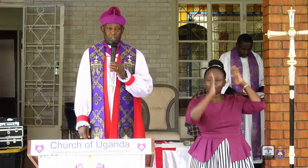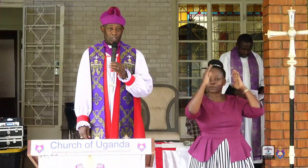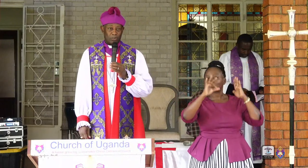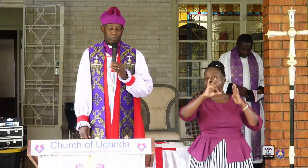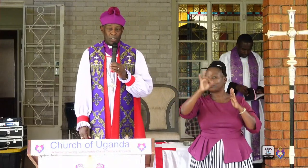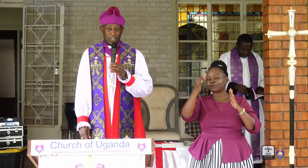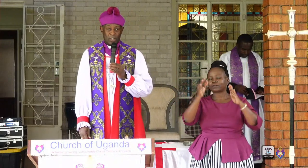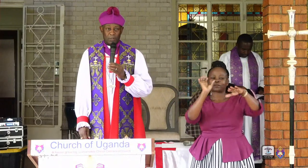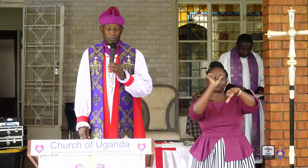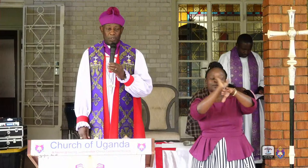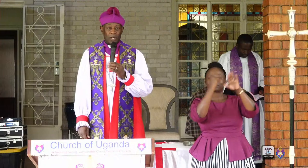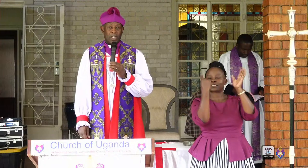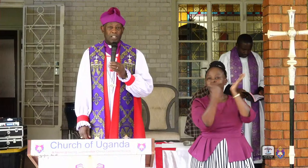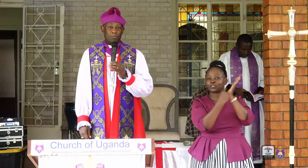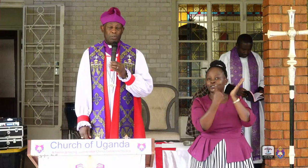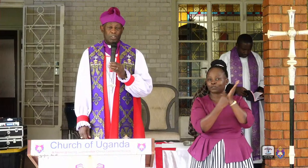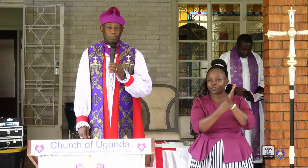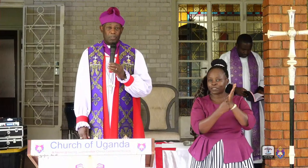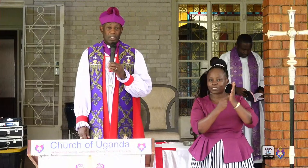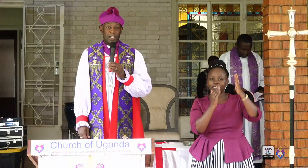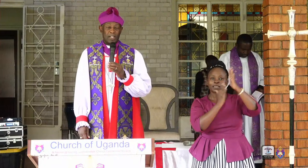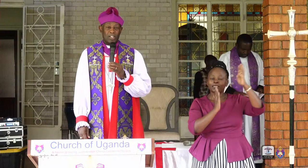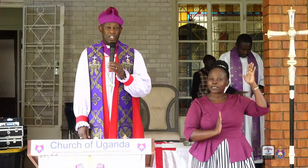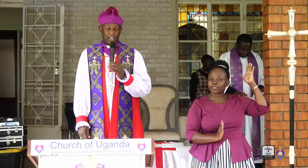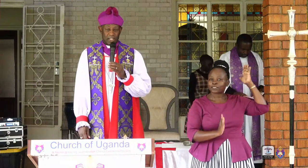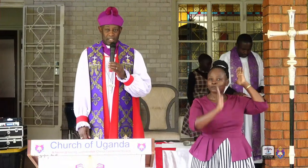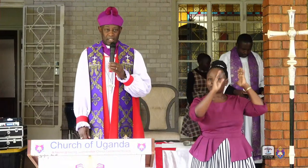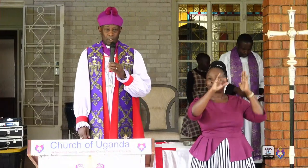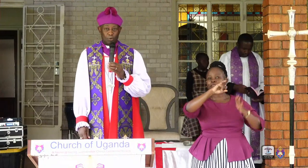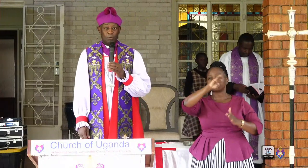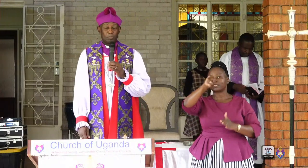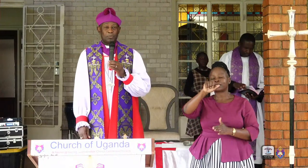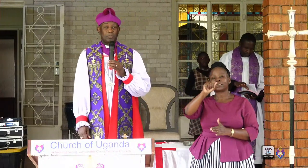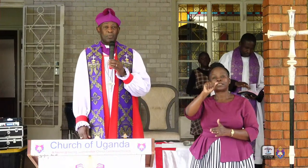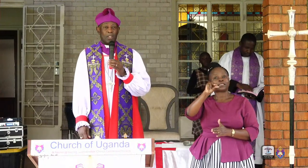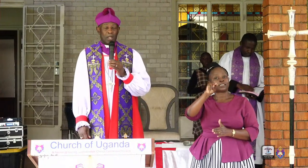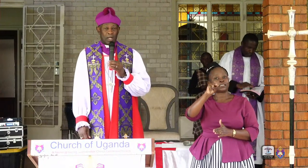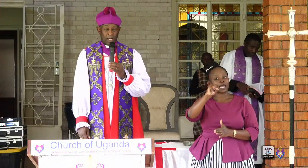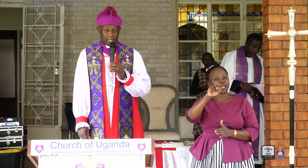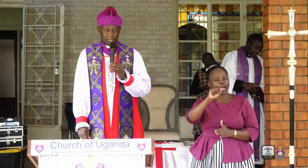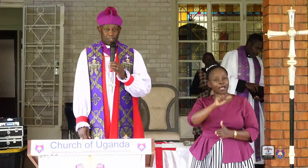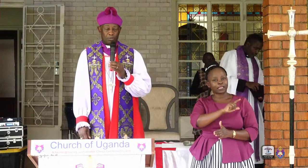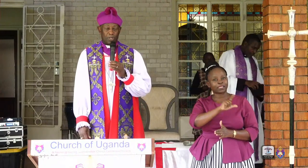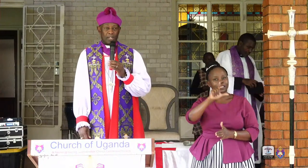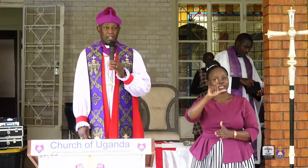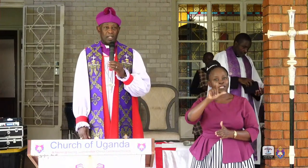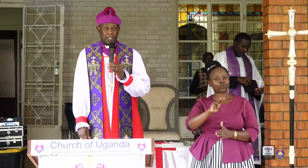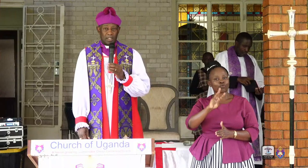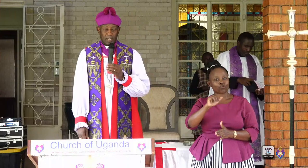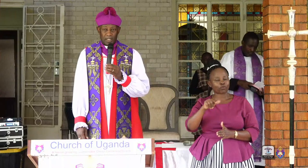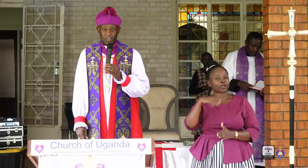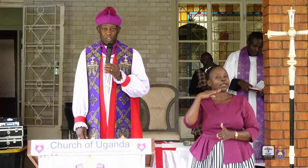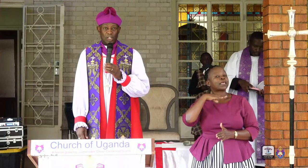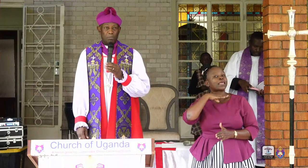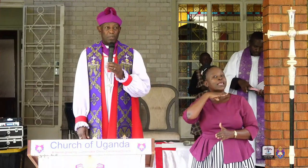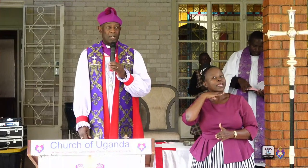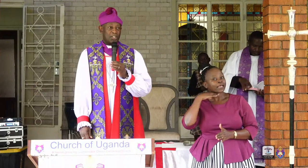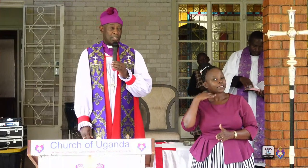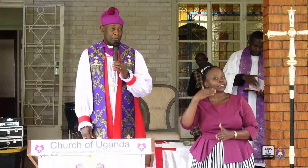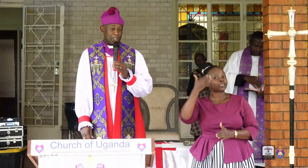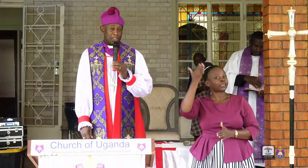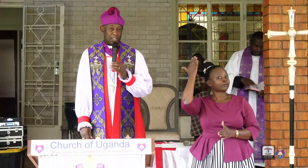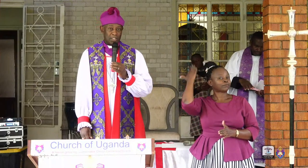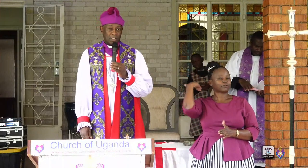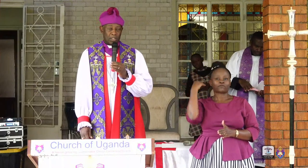wa Church of Uganda Archbishop Janani Jakalia Lum yatibwa kijambi ya